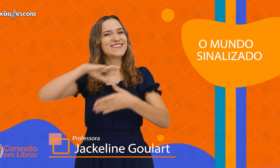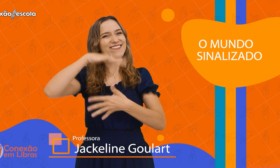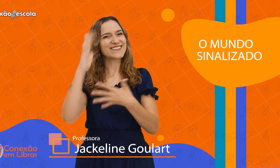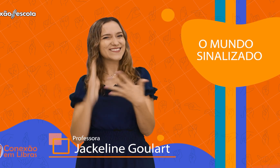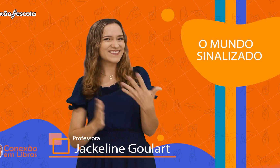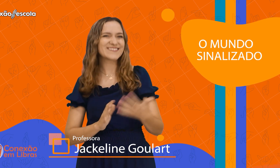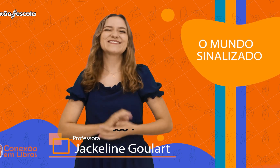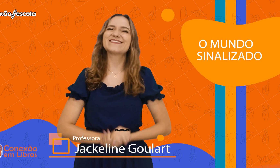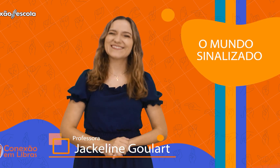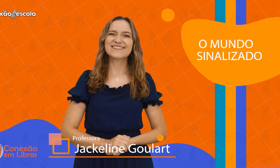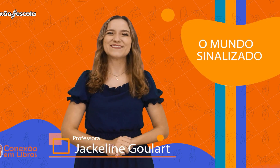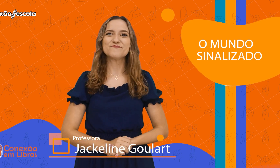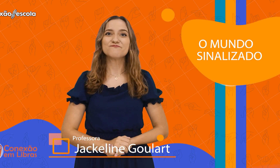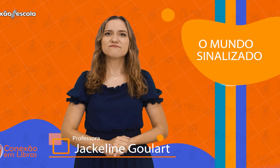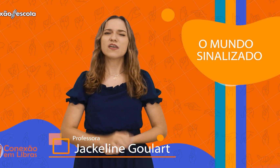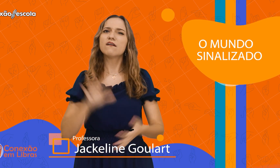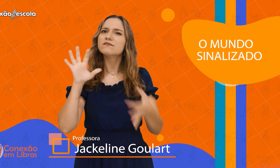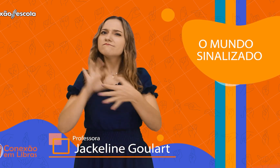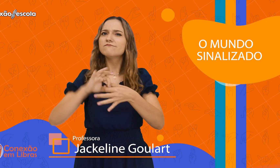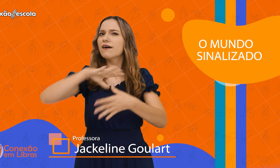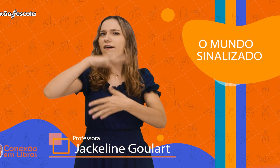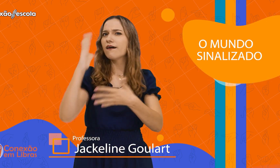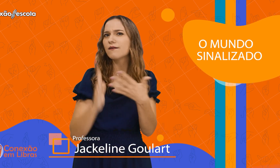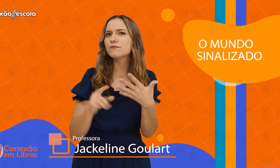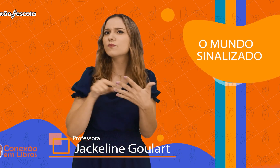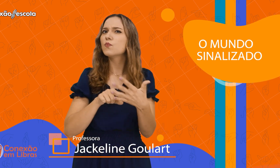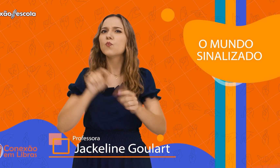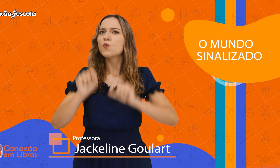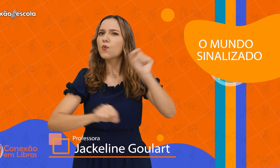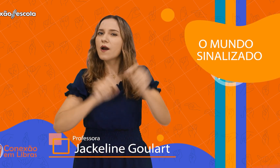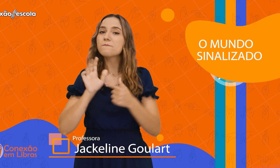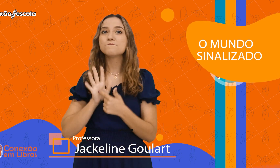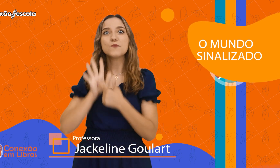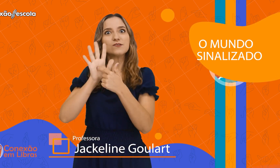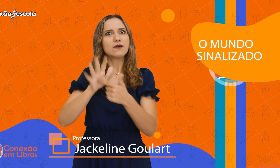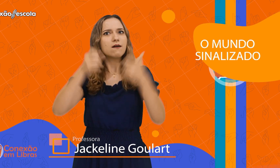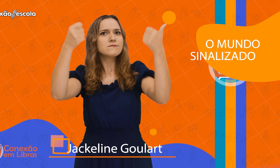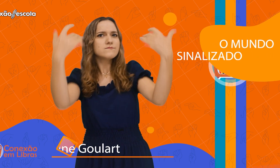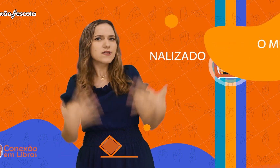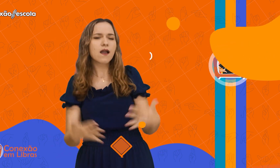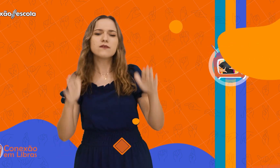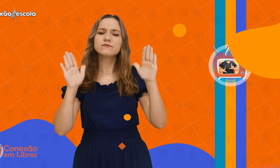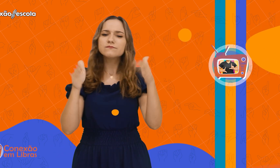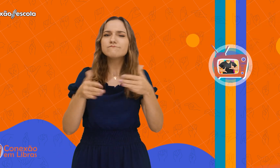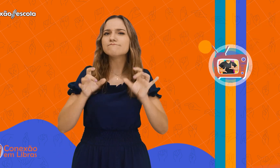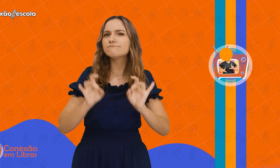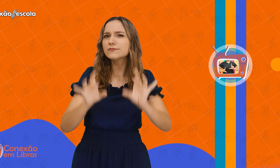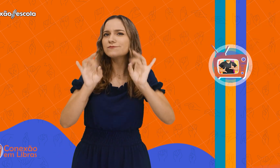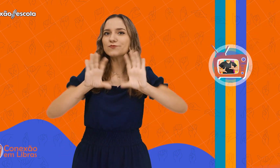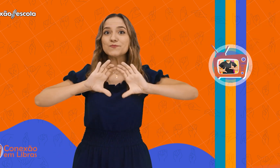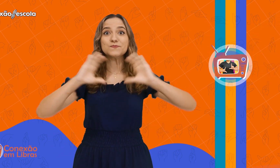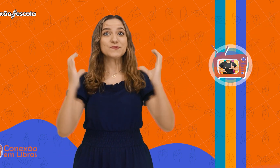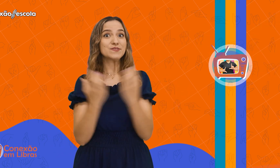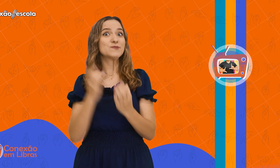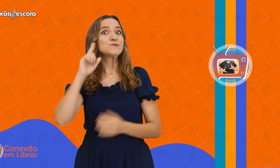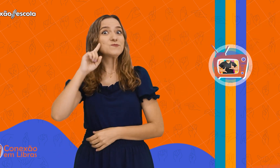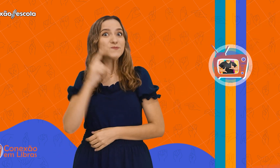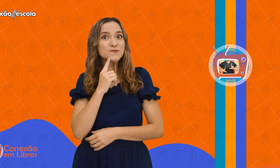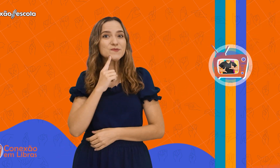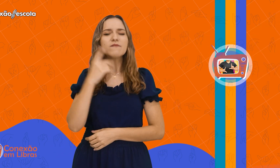Conexão em Libras. Nesse quadro, iremos conhecer sobre as especificidades da comunidade surda, sua